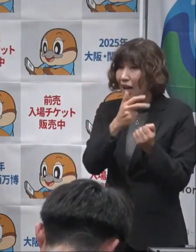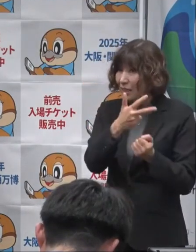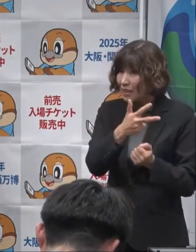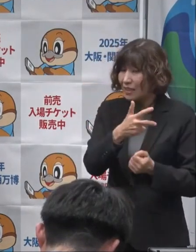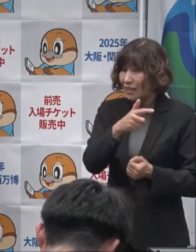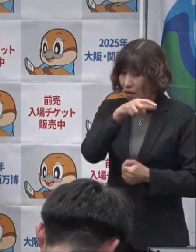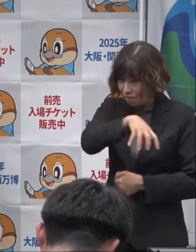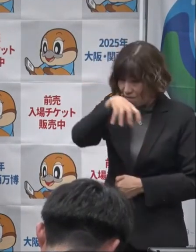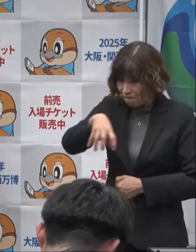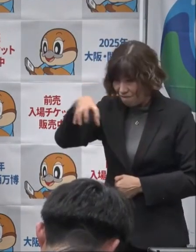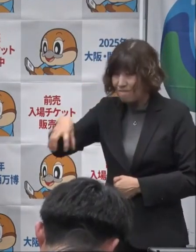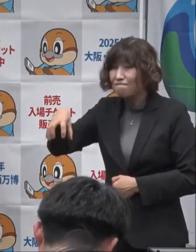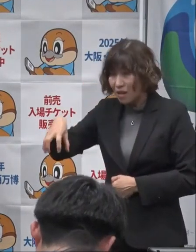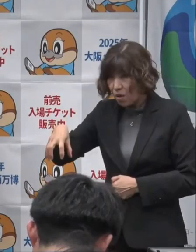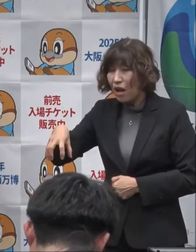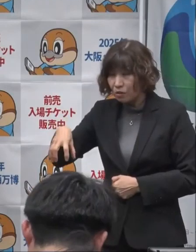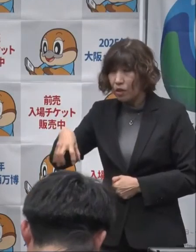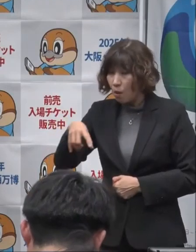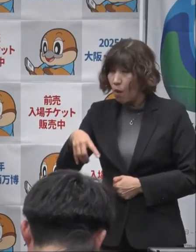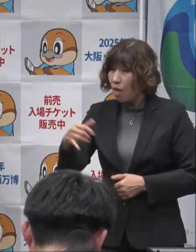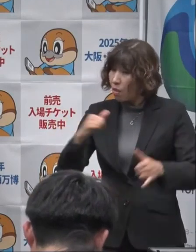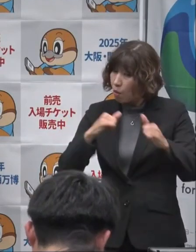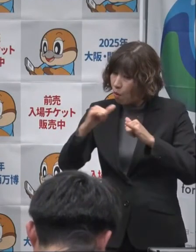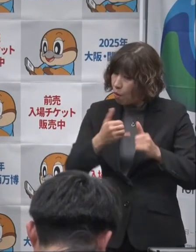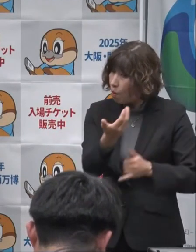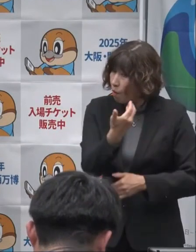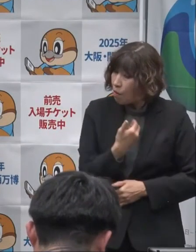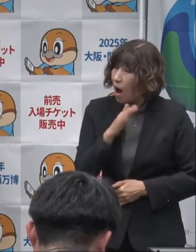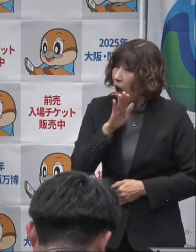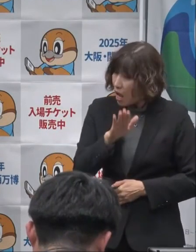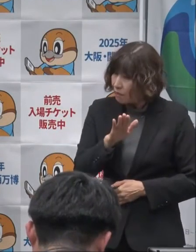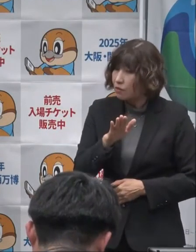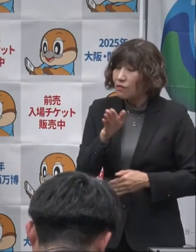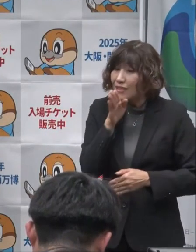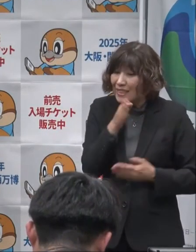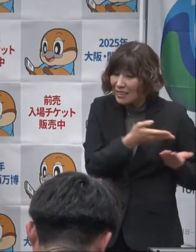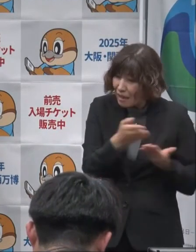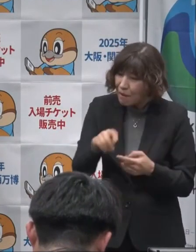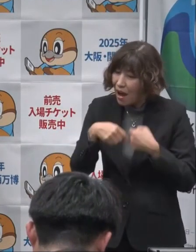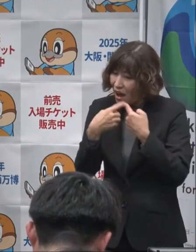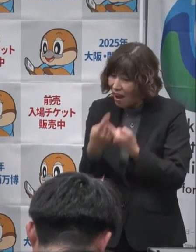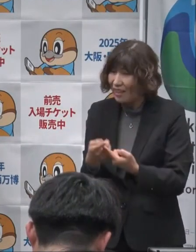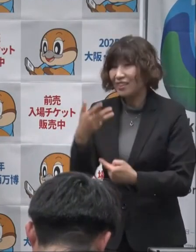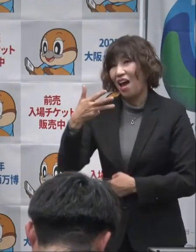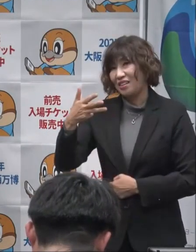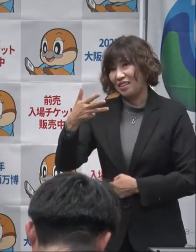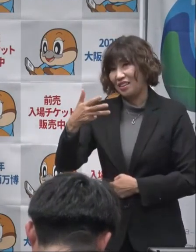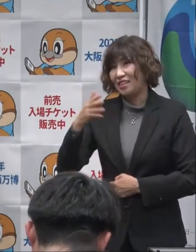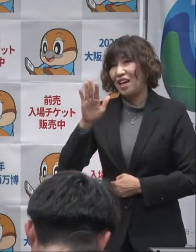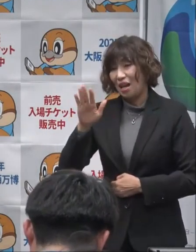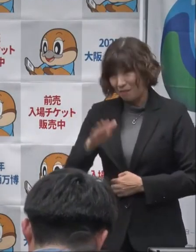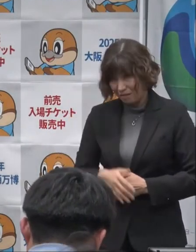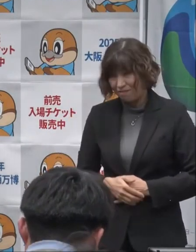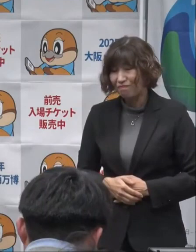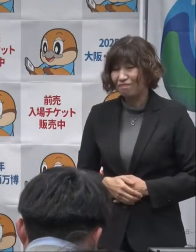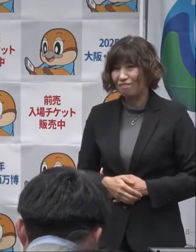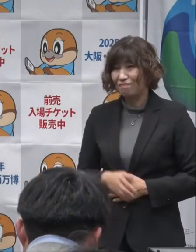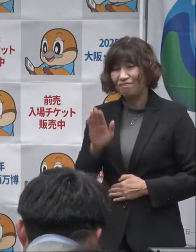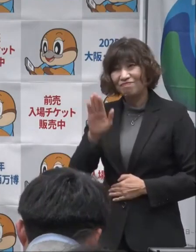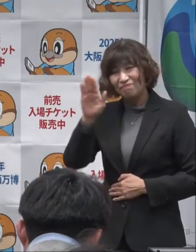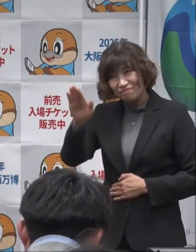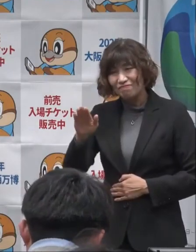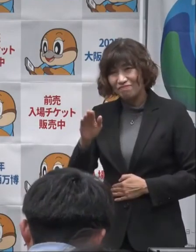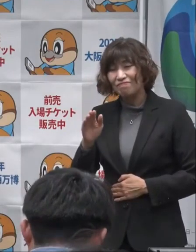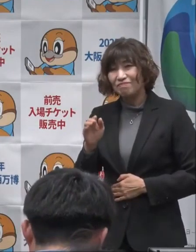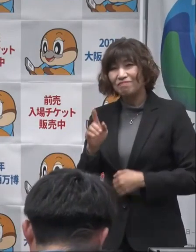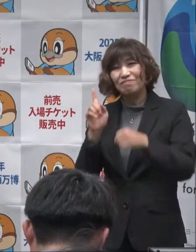して、すでに入居が決まっているのが入居したのが8件ございます。引き続き100件